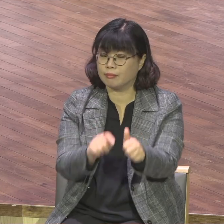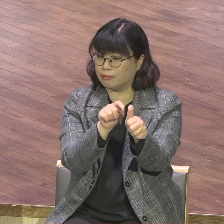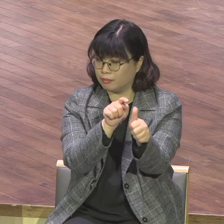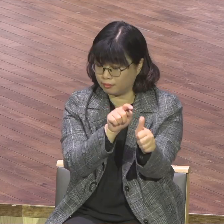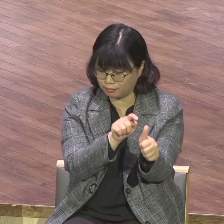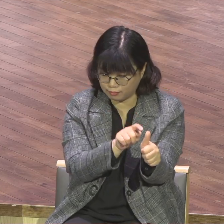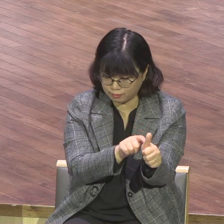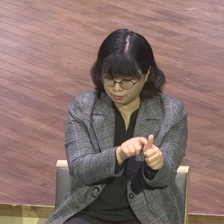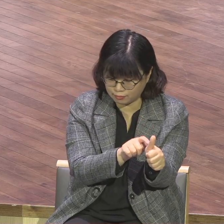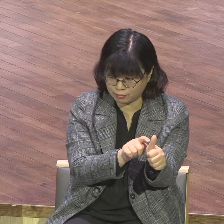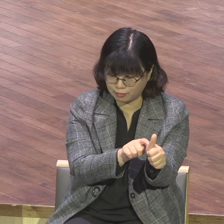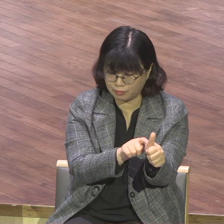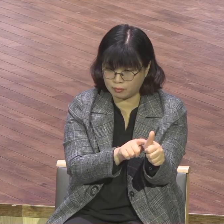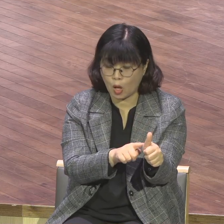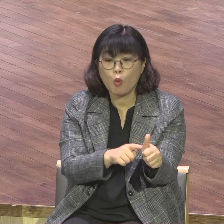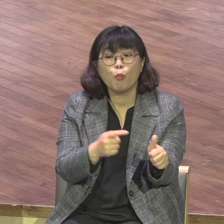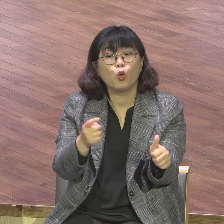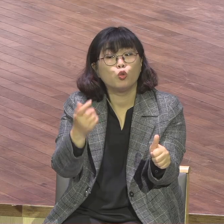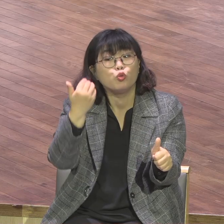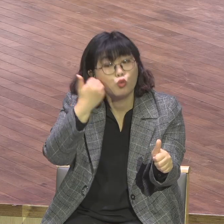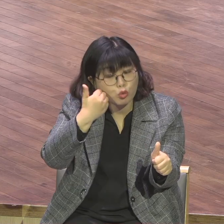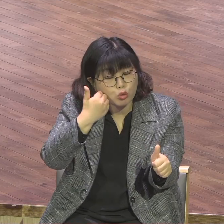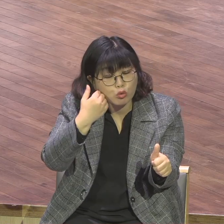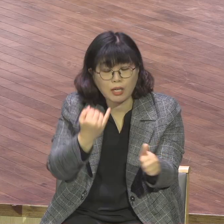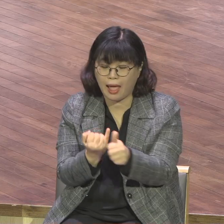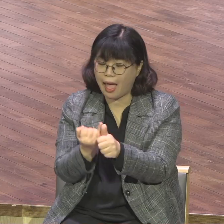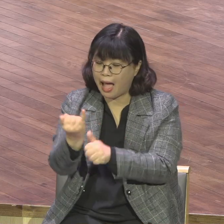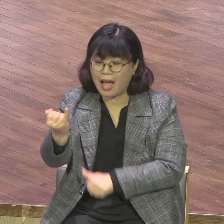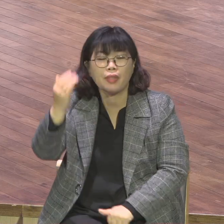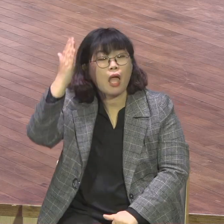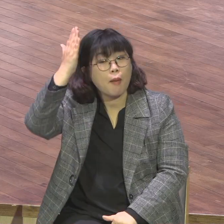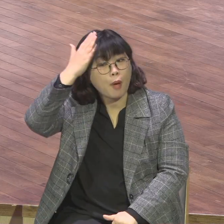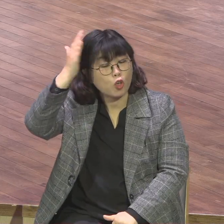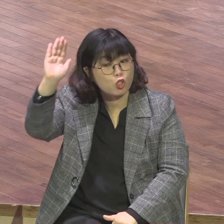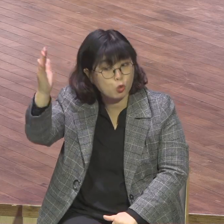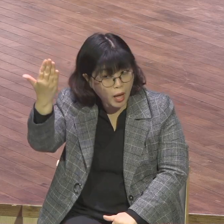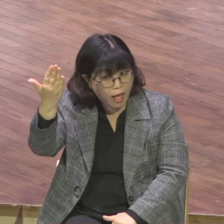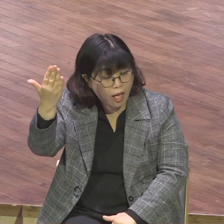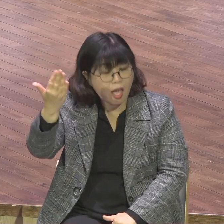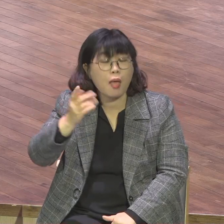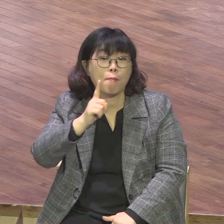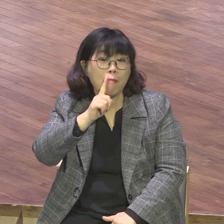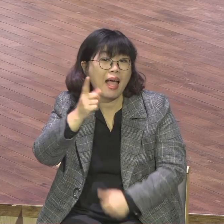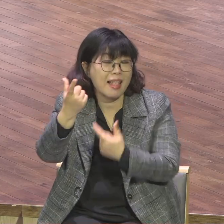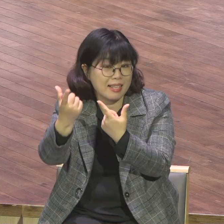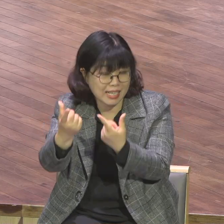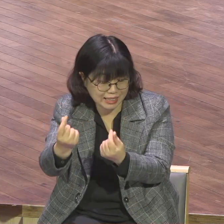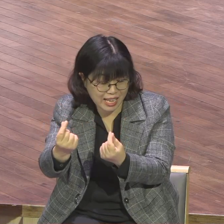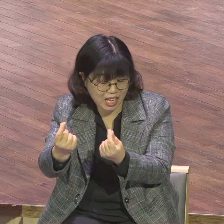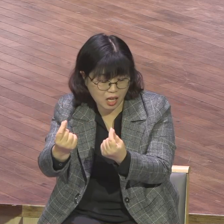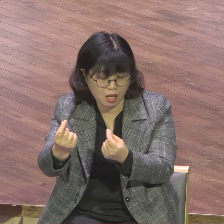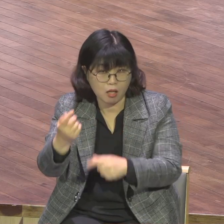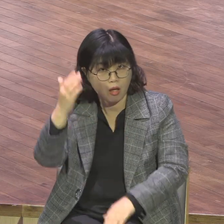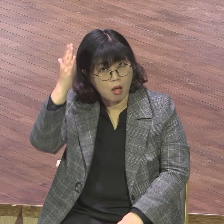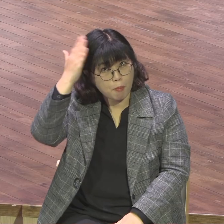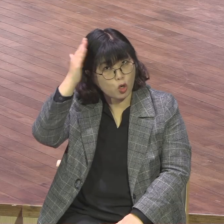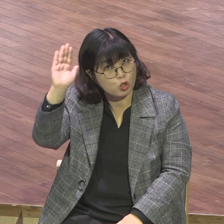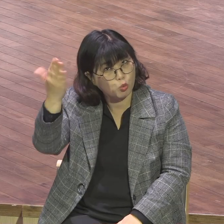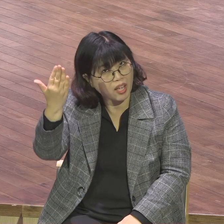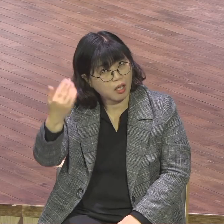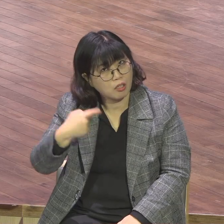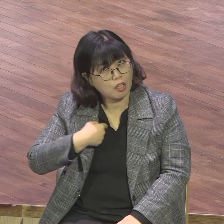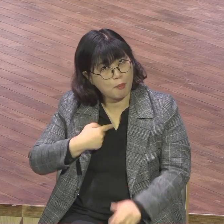남편이 아내 머리라고 말씀드렸는데 남편이 아내 머리라는 이 의미를 결코 지배한다라는 말이